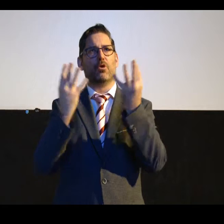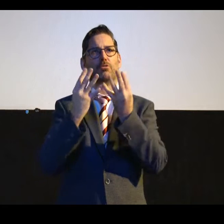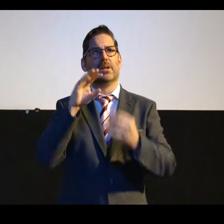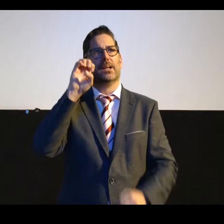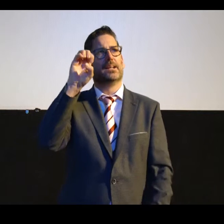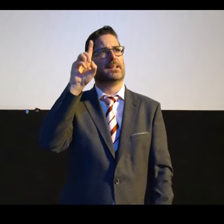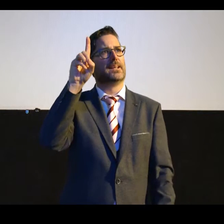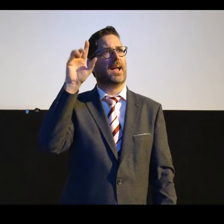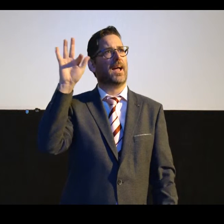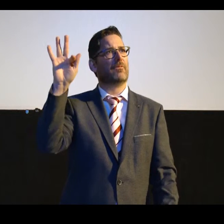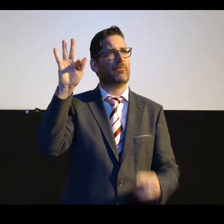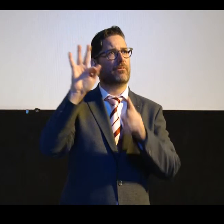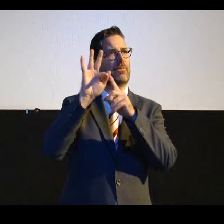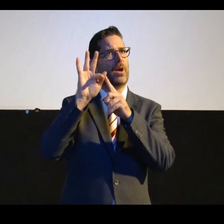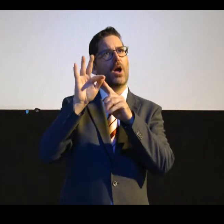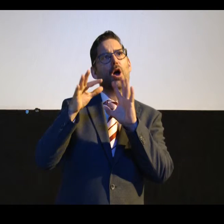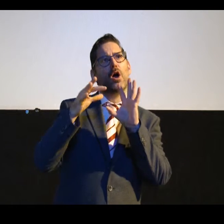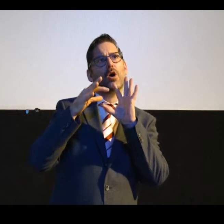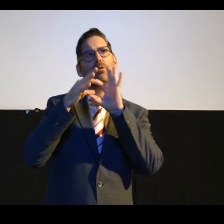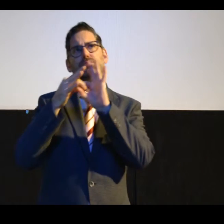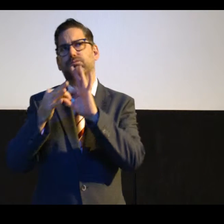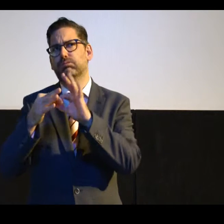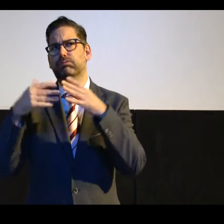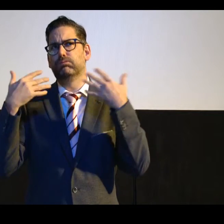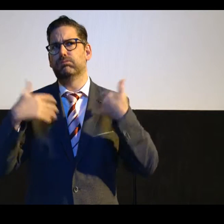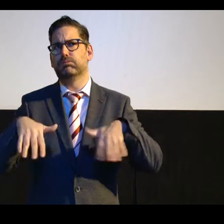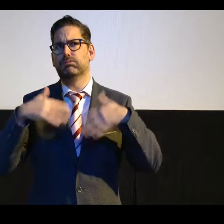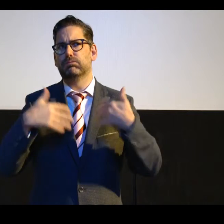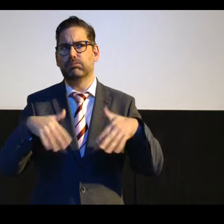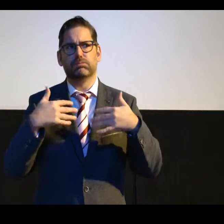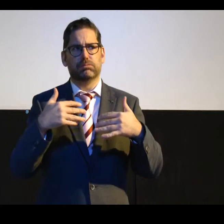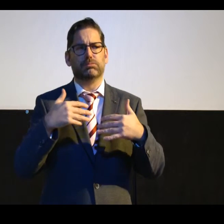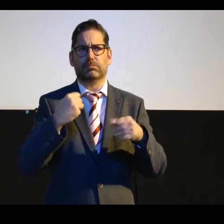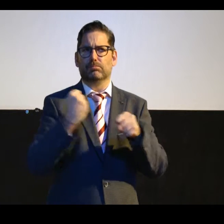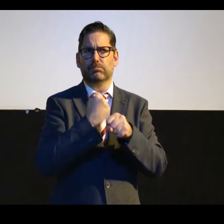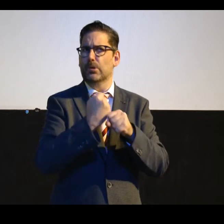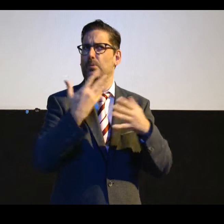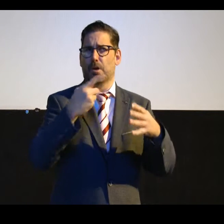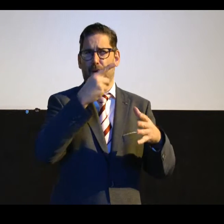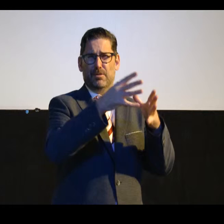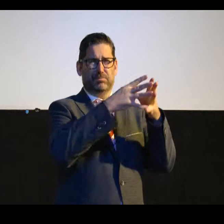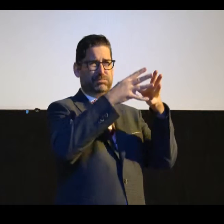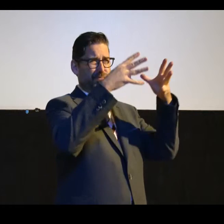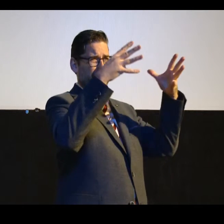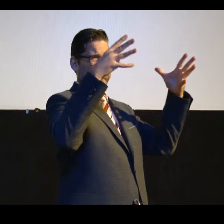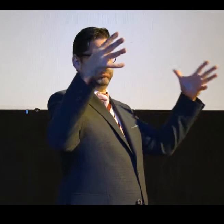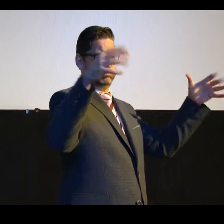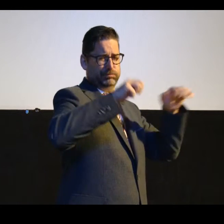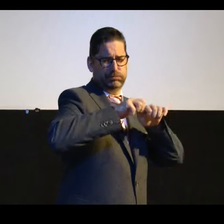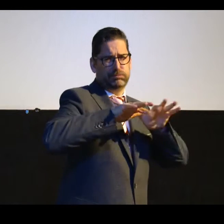Tenemos sinergias con el Foro Europeo de Discapacidad, que el trabajo conjunto